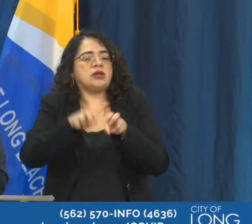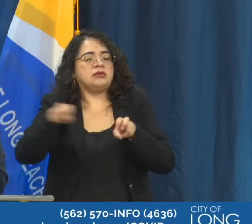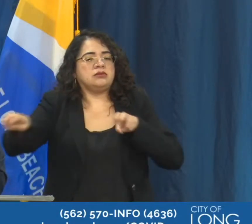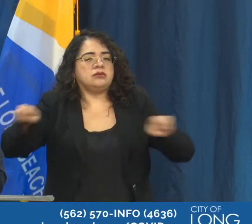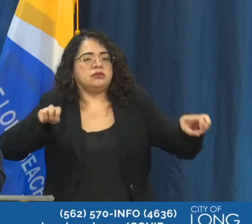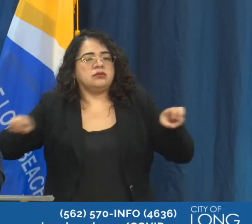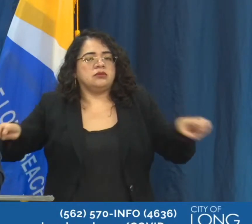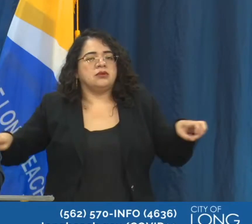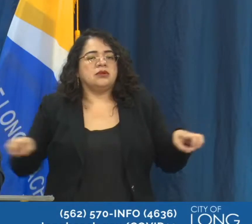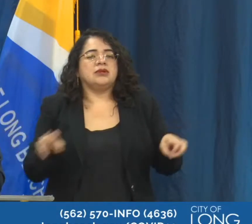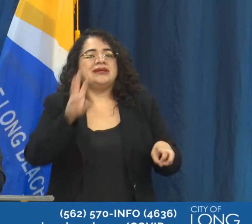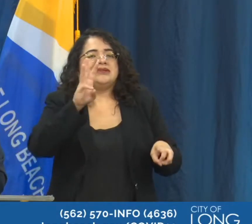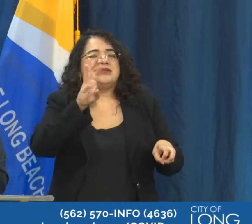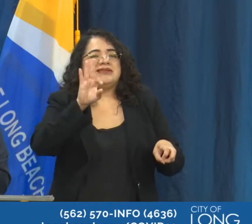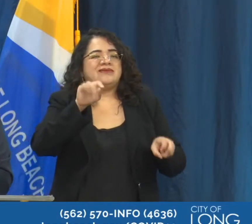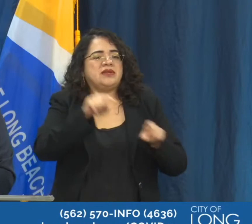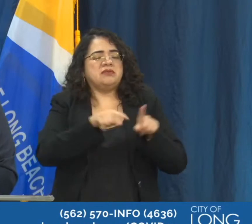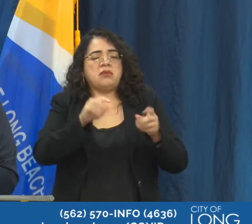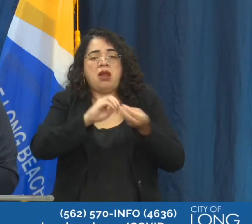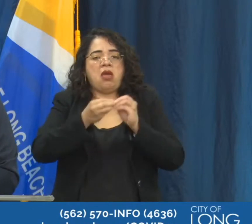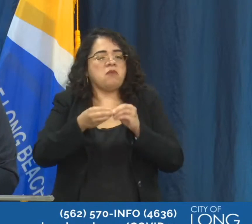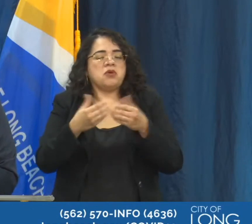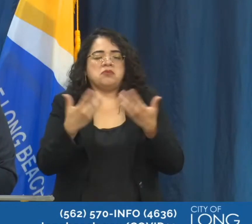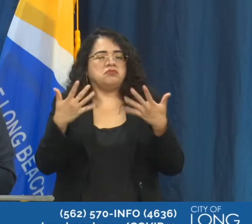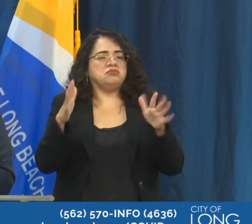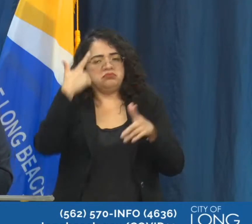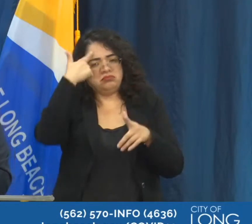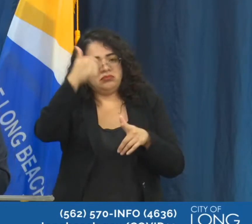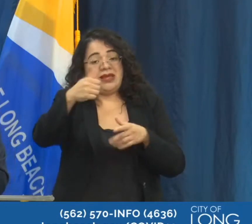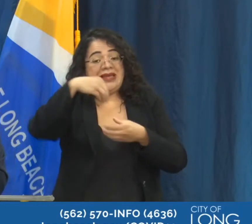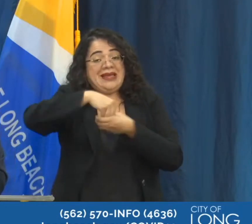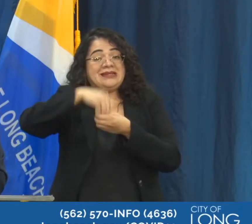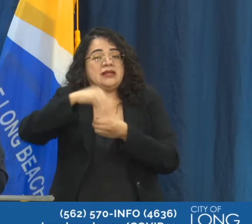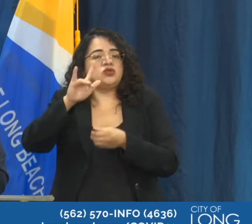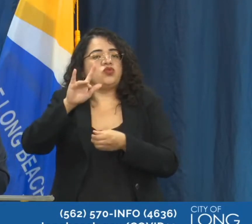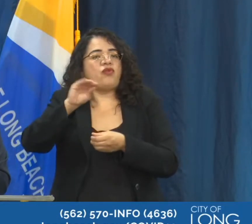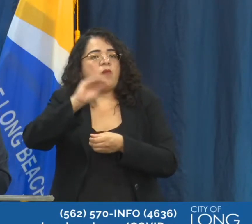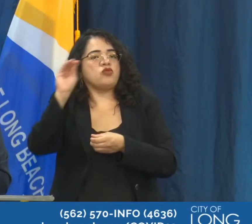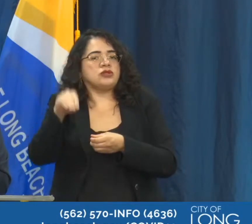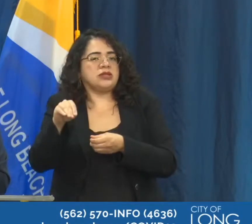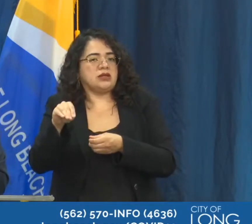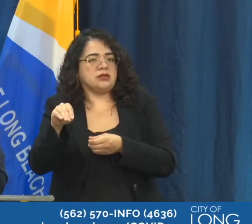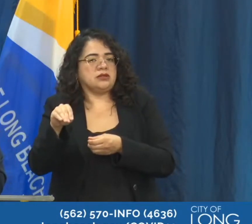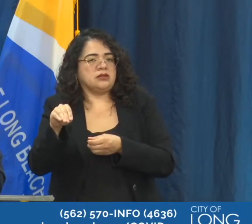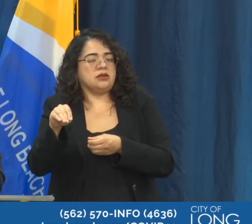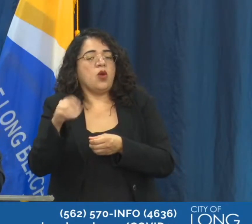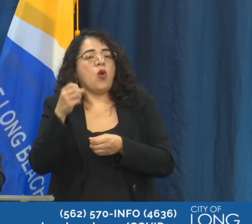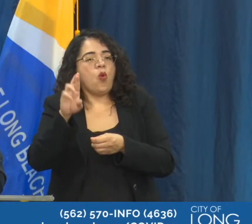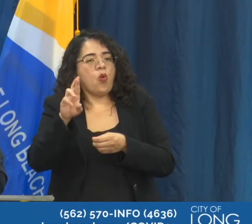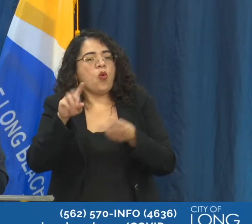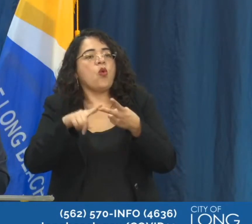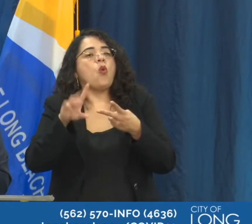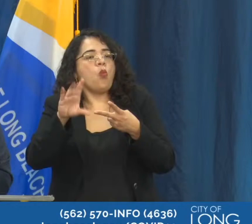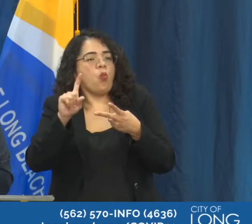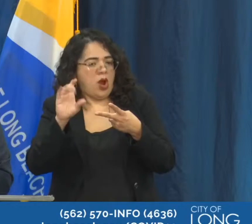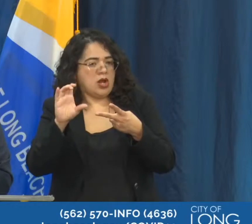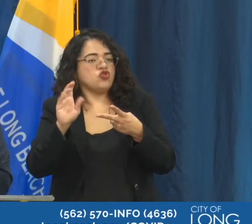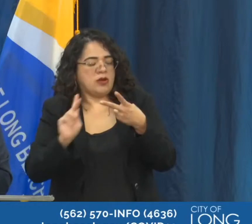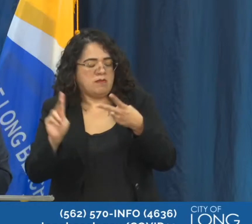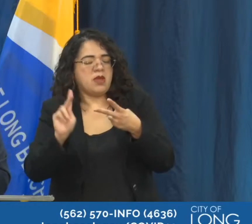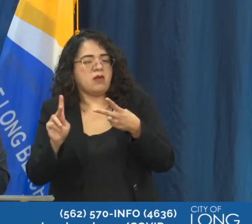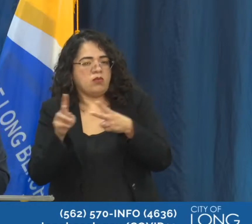tienen que ser al aire libre las los servicios religiosos están limitados a solo la capacidad de